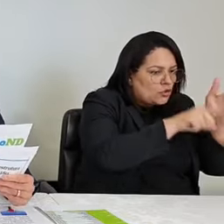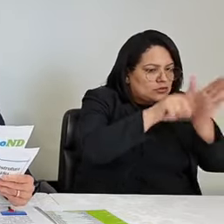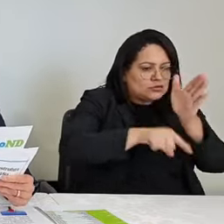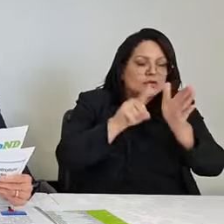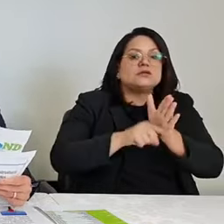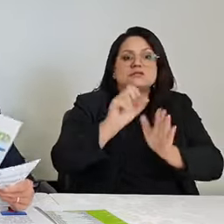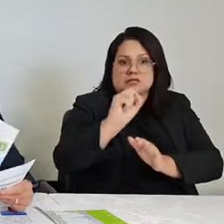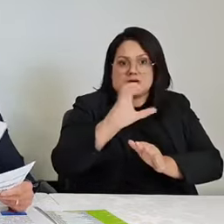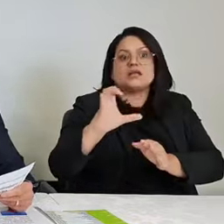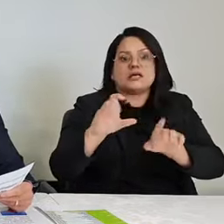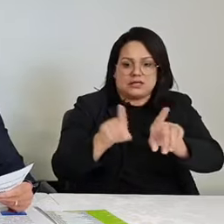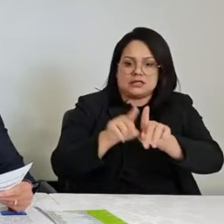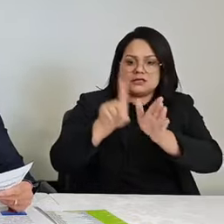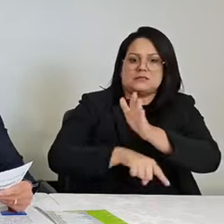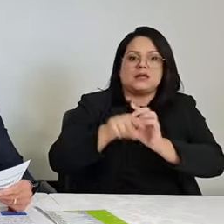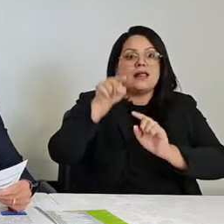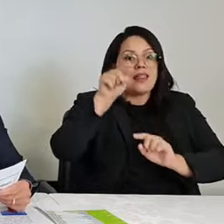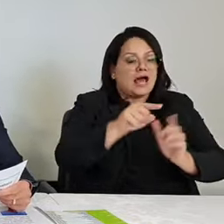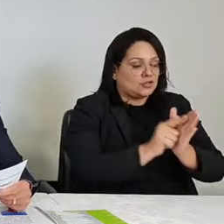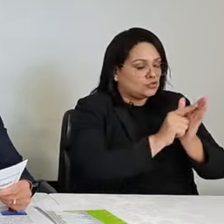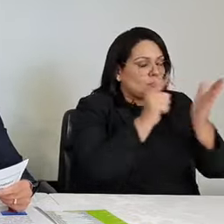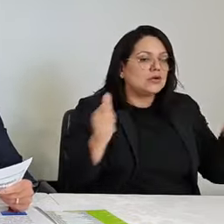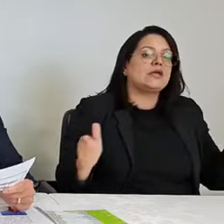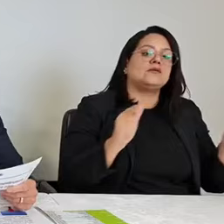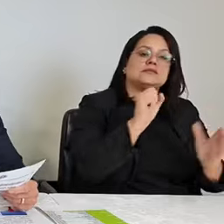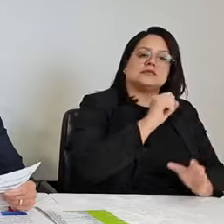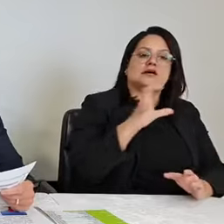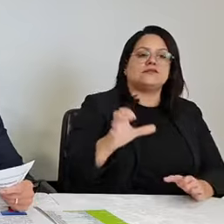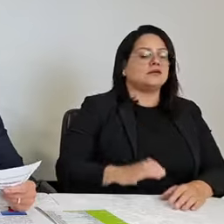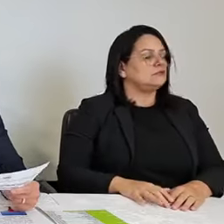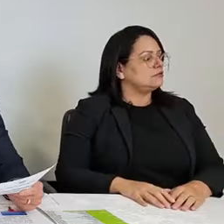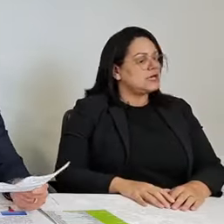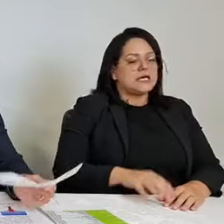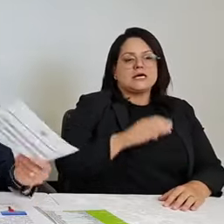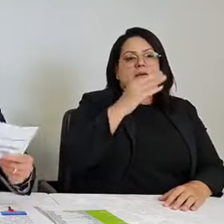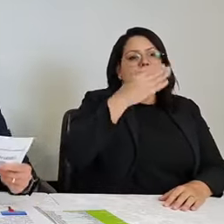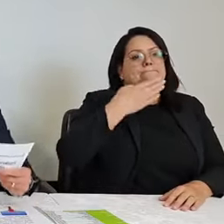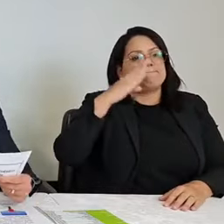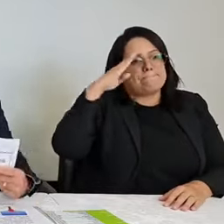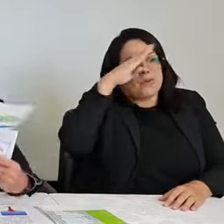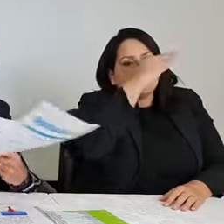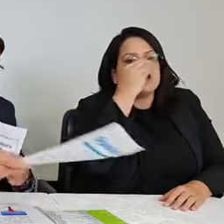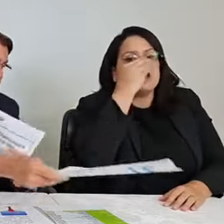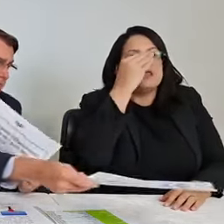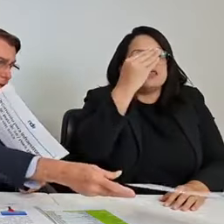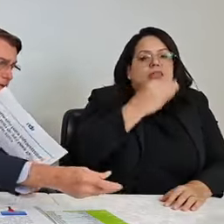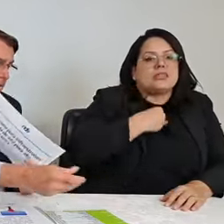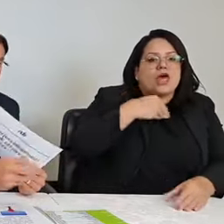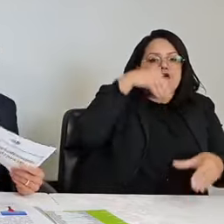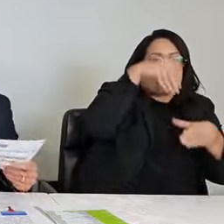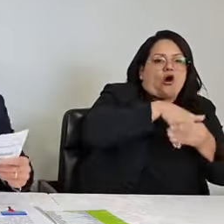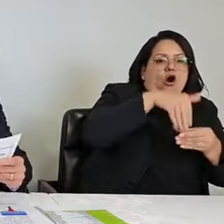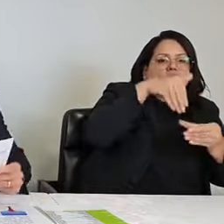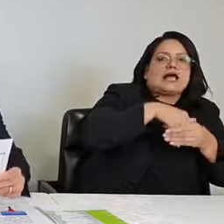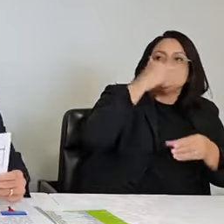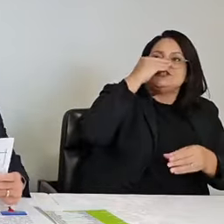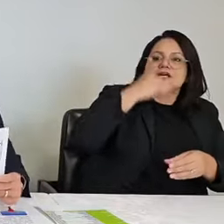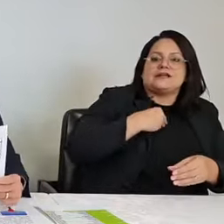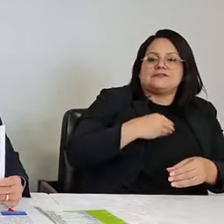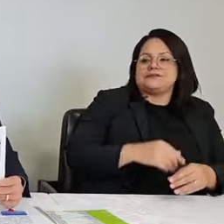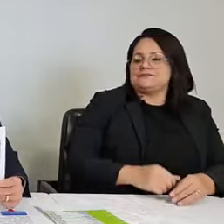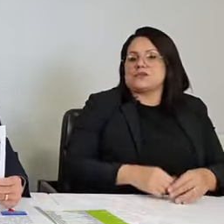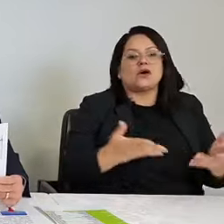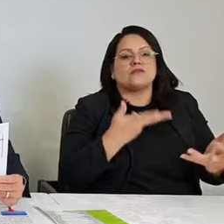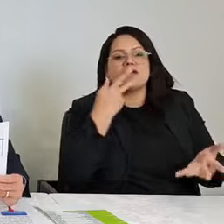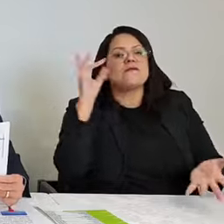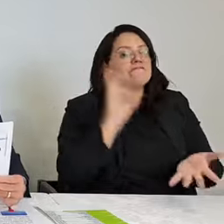Santa Catarina. E o jornal diz aqui, o editorial, né, desprezo por Santa Catarina, apesar da minha votação. Vamos lá para a verdade agora, então,